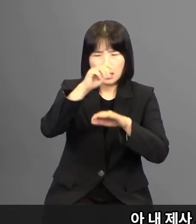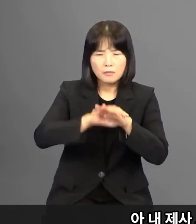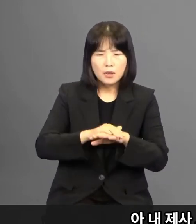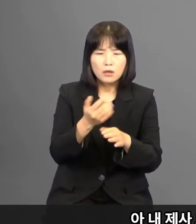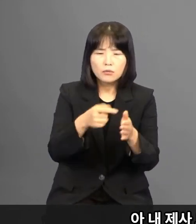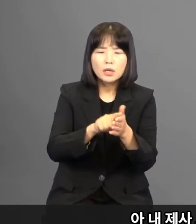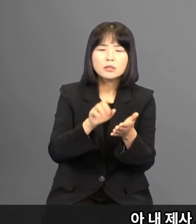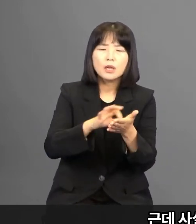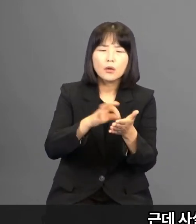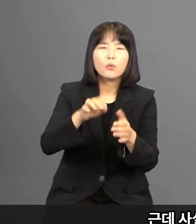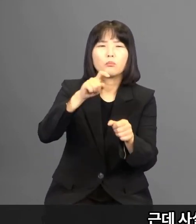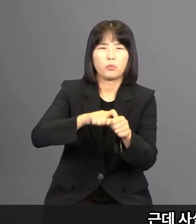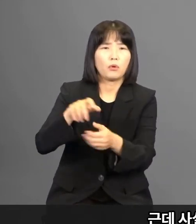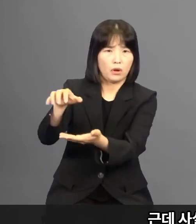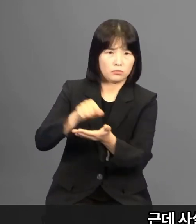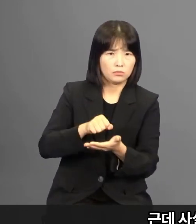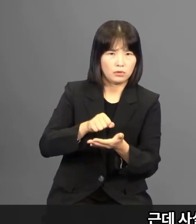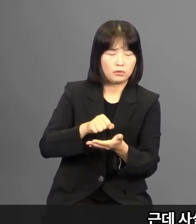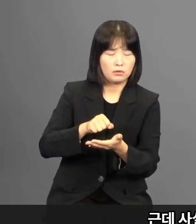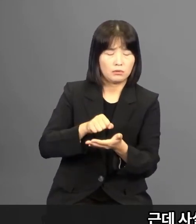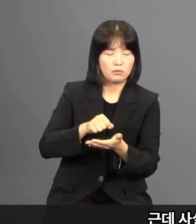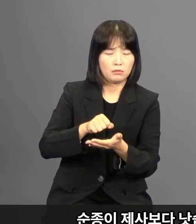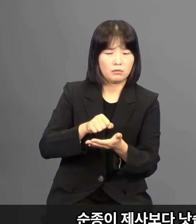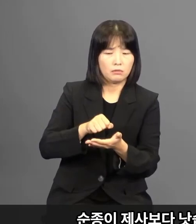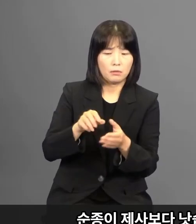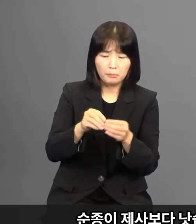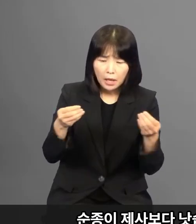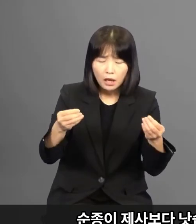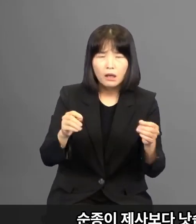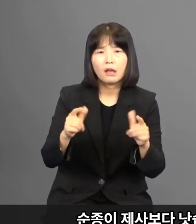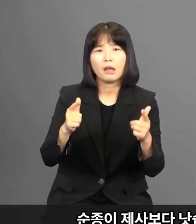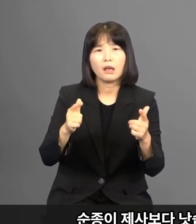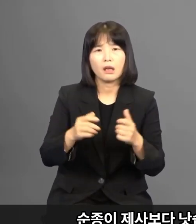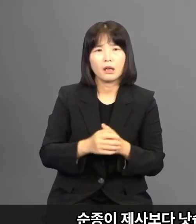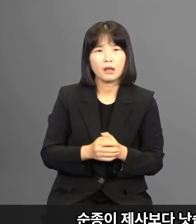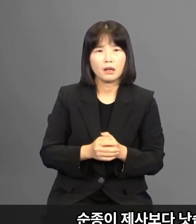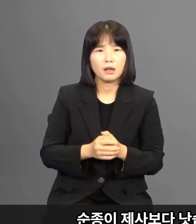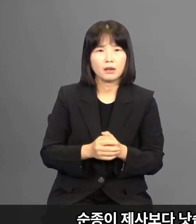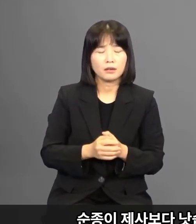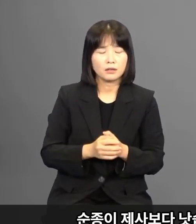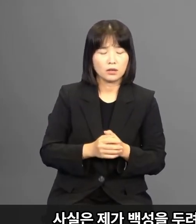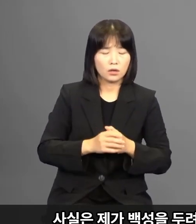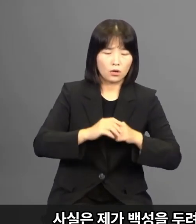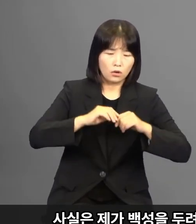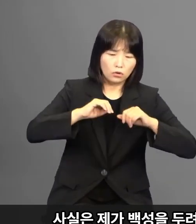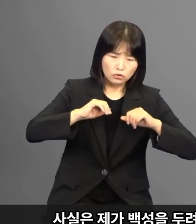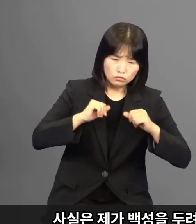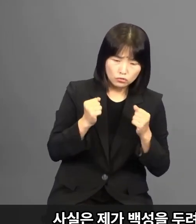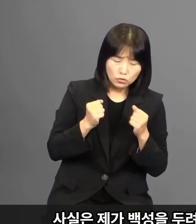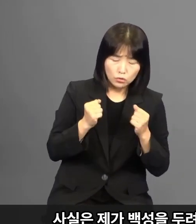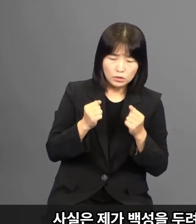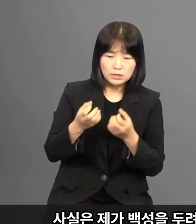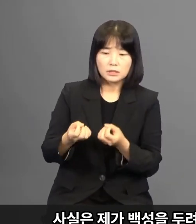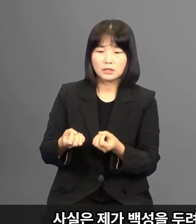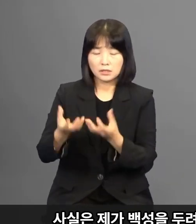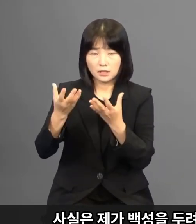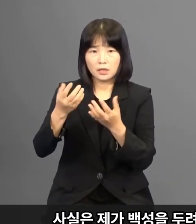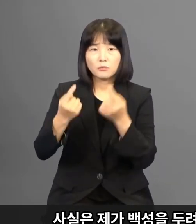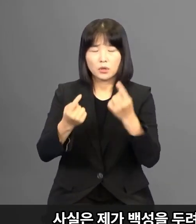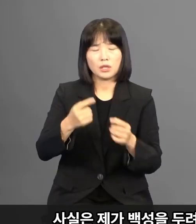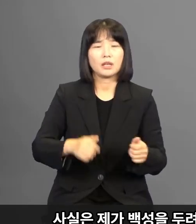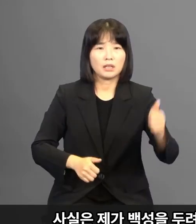겁니다. 근데 사실은 그게 아니었어요. 순종이 제사보다 낫습니다 라는 사무엘이 얘기하니까 사실은